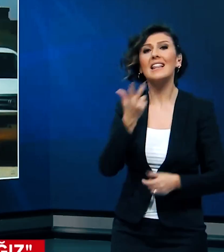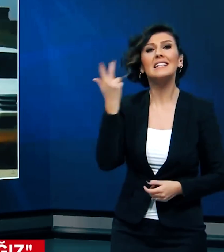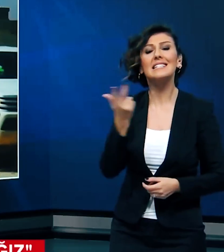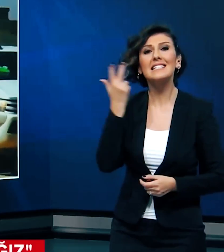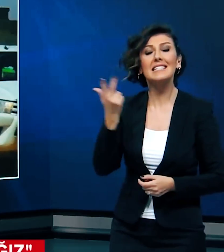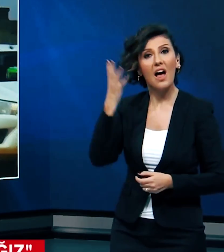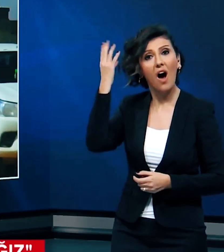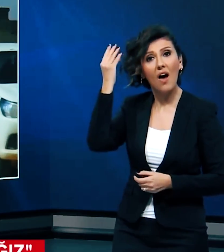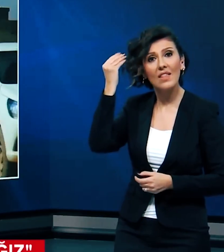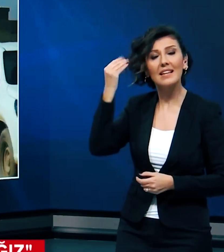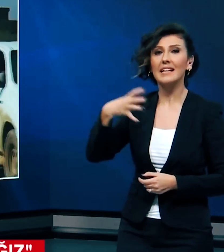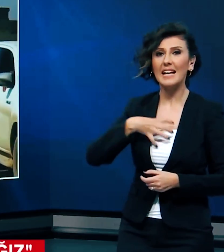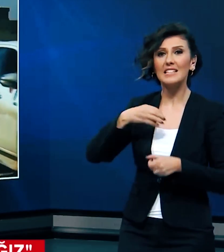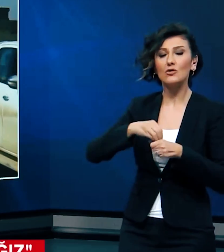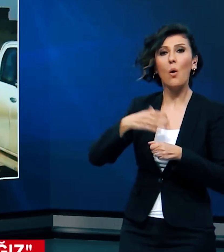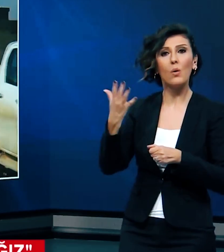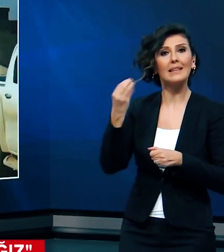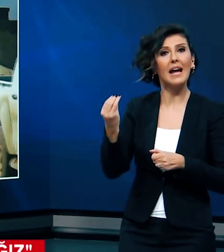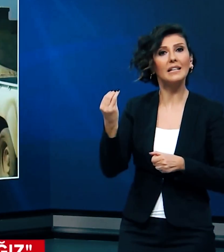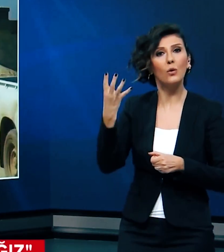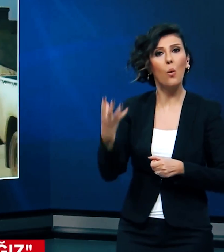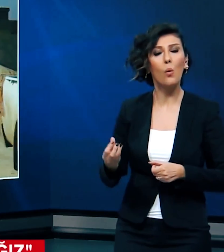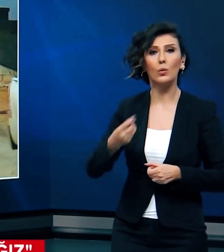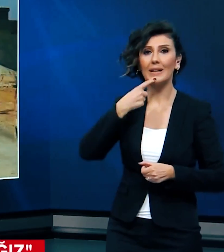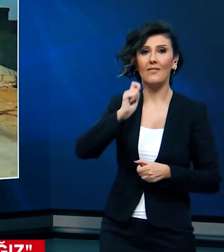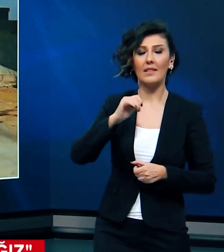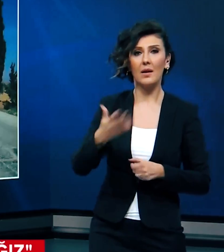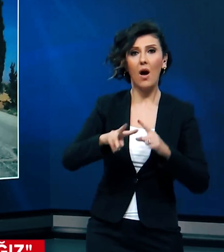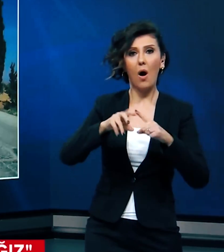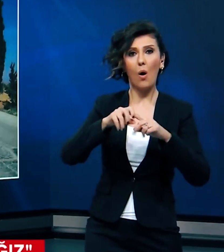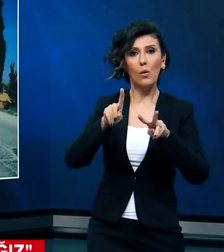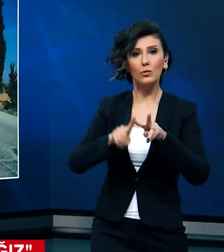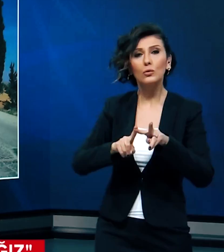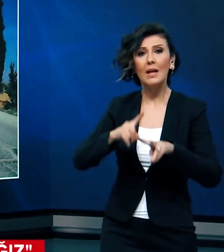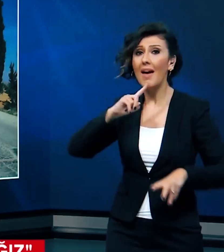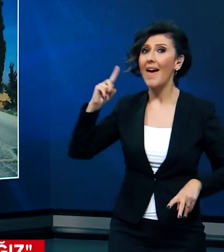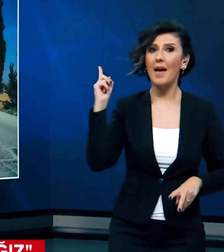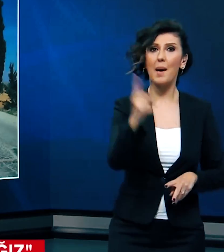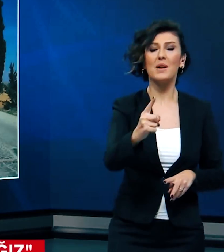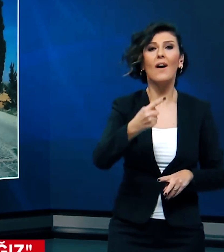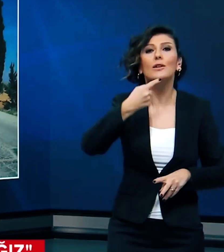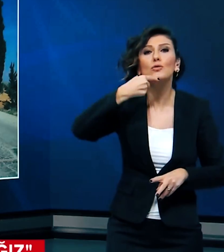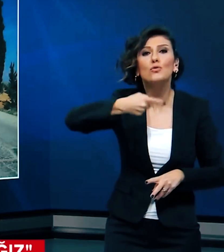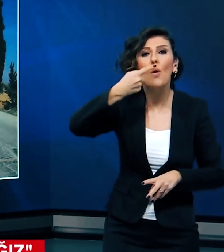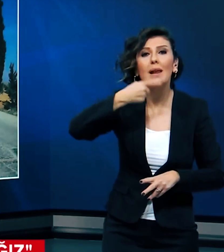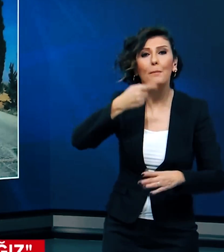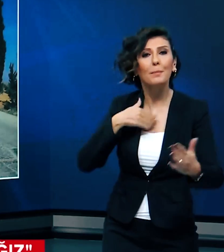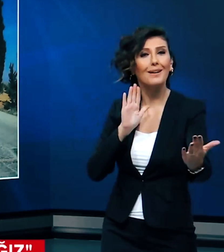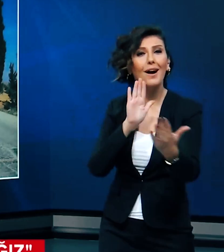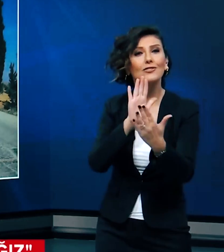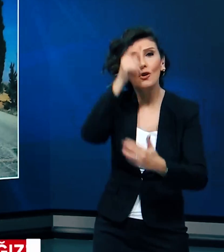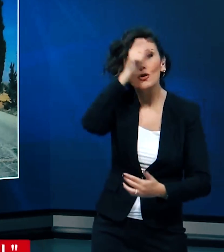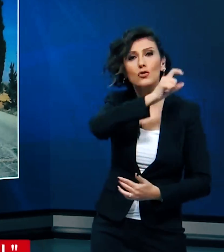kadar hızlı kavrarsa kendisi için o kadar iyi olur ifadesini kullandı. Fahrettin Altun, emrivaki söylemler